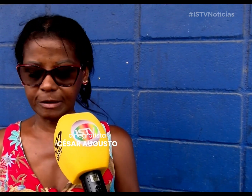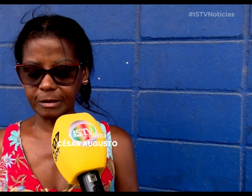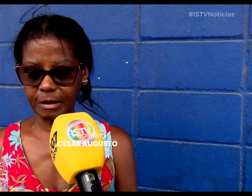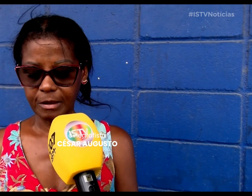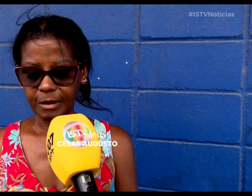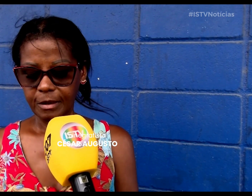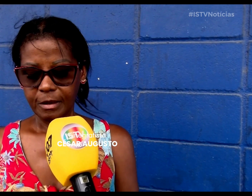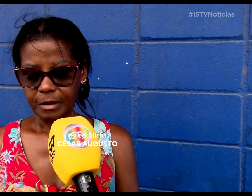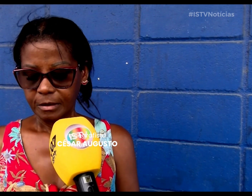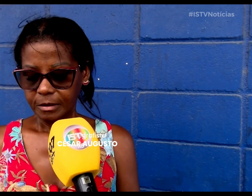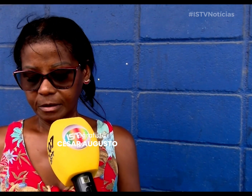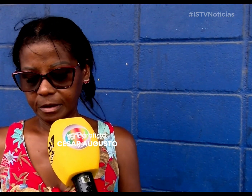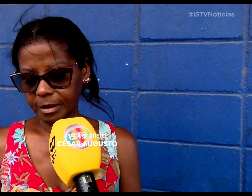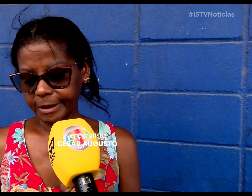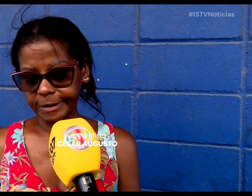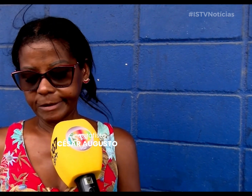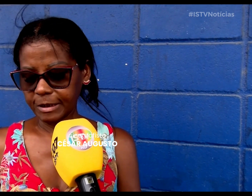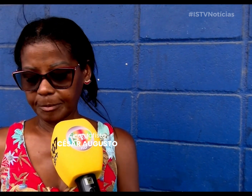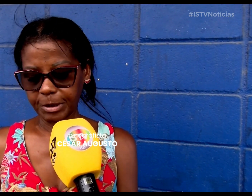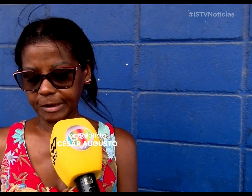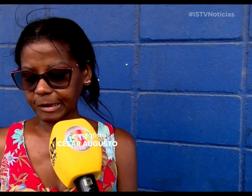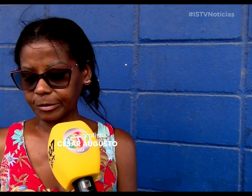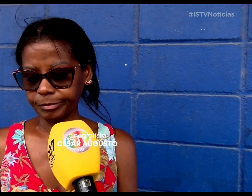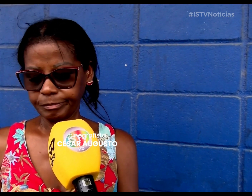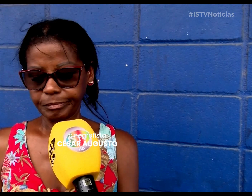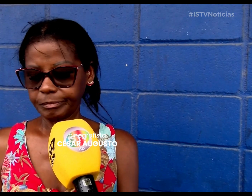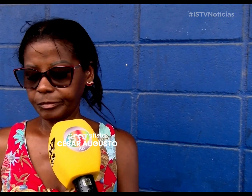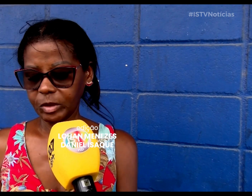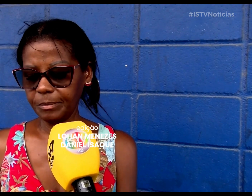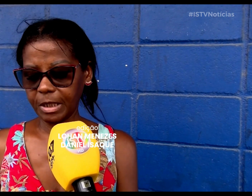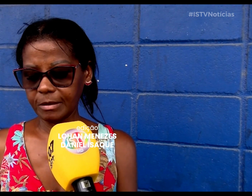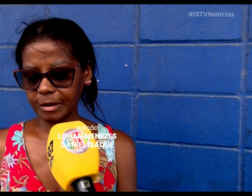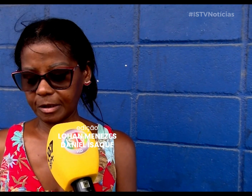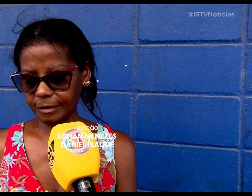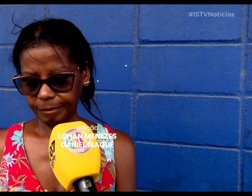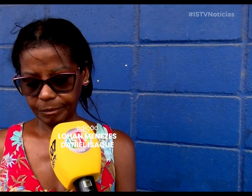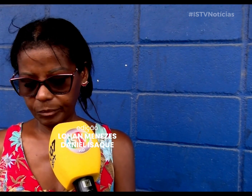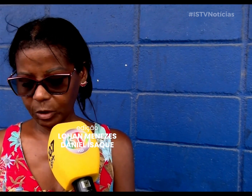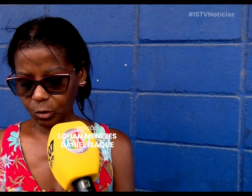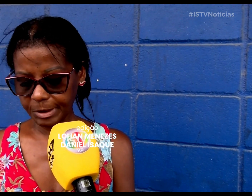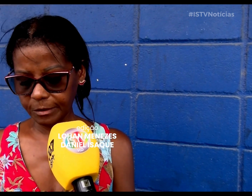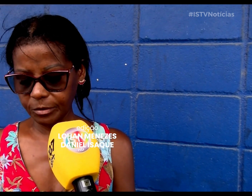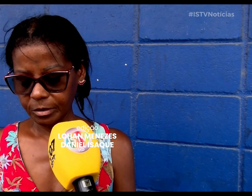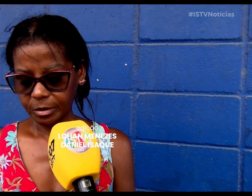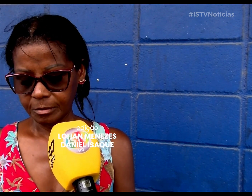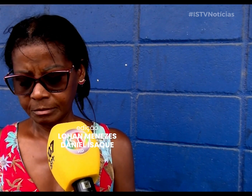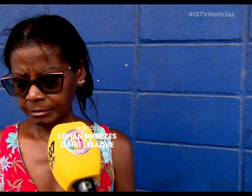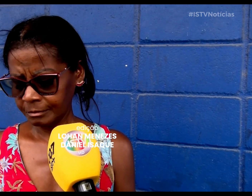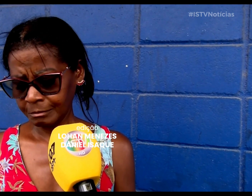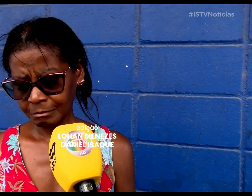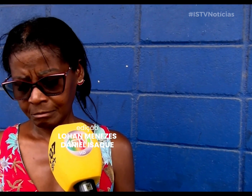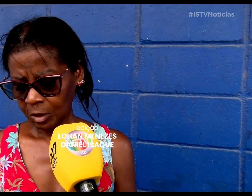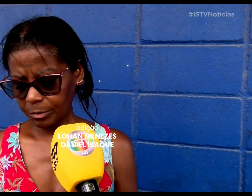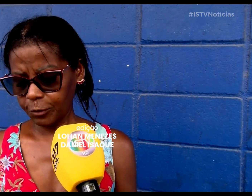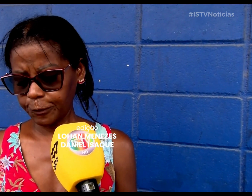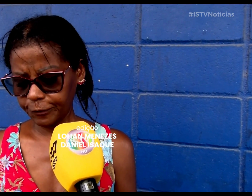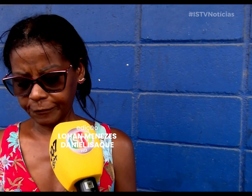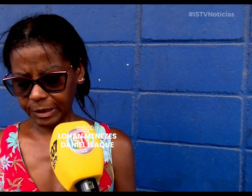Santander. E aí está essa prestação imensa aqui, me cobrando. Meu filho veio a